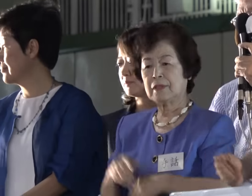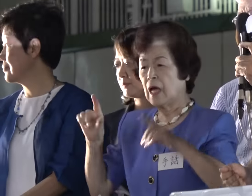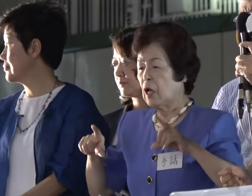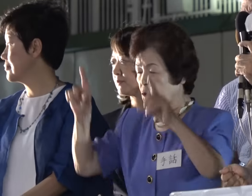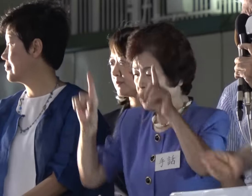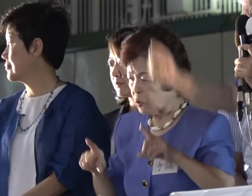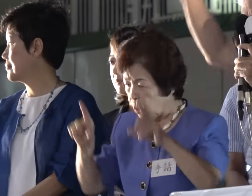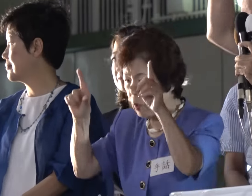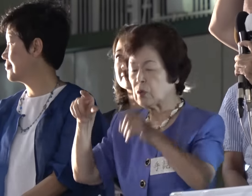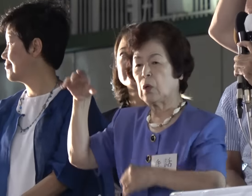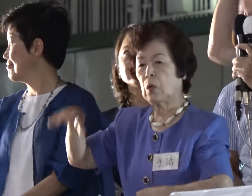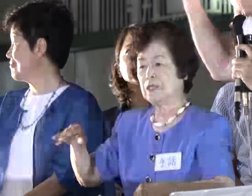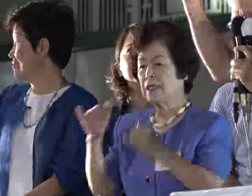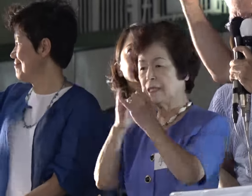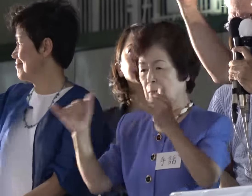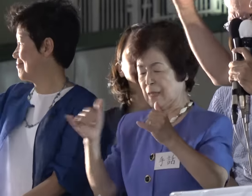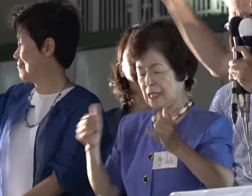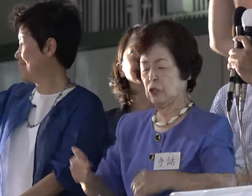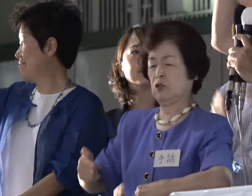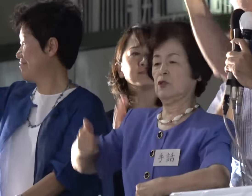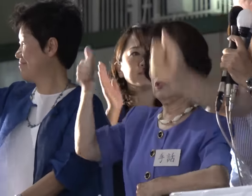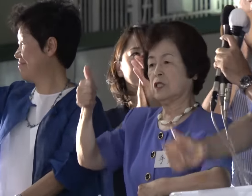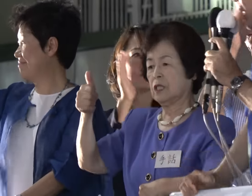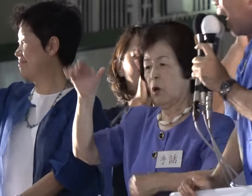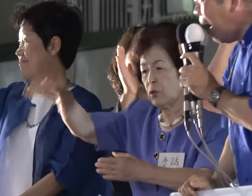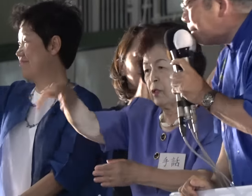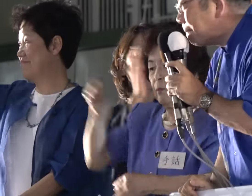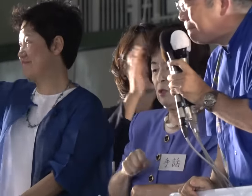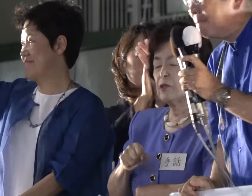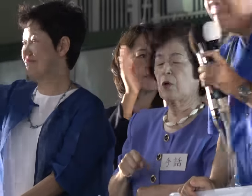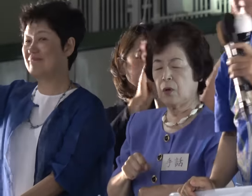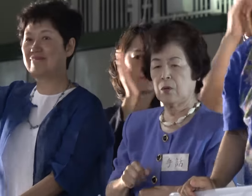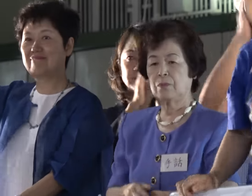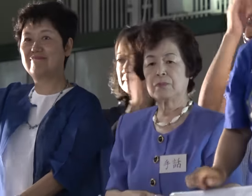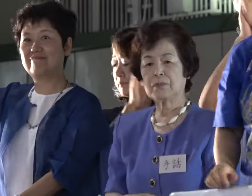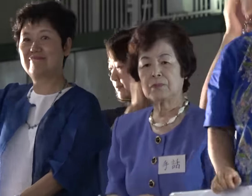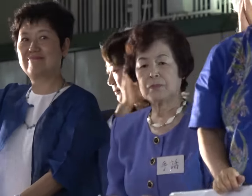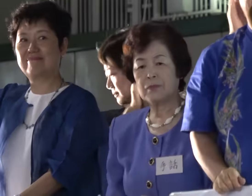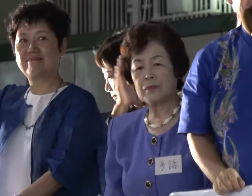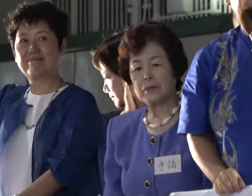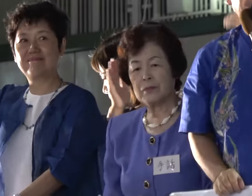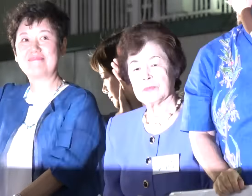京に民主主義を取り戻そうではございませんか。